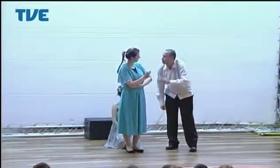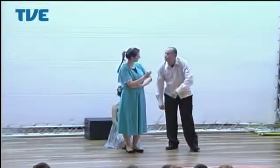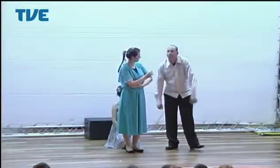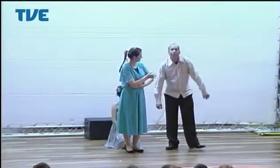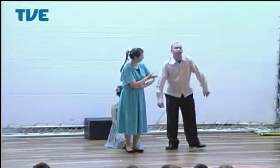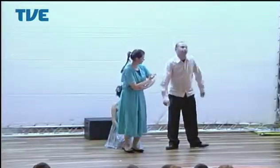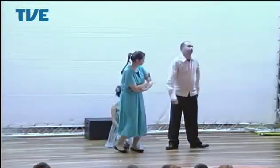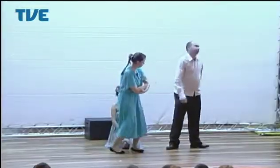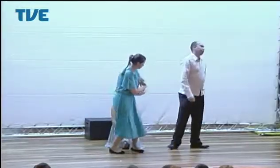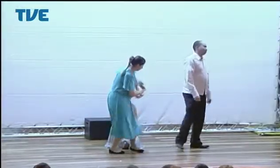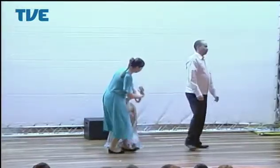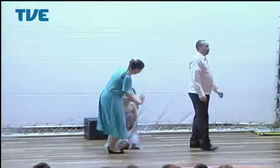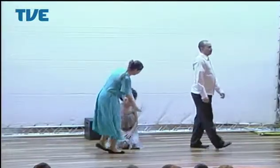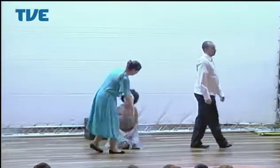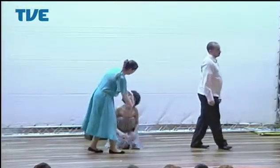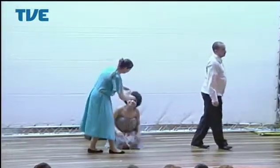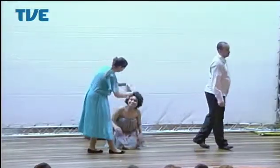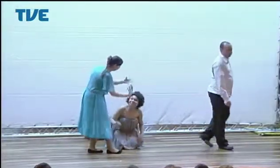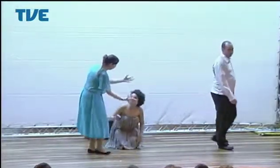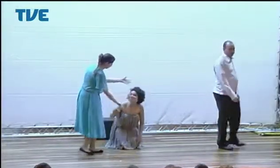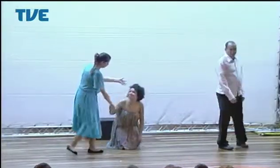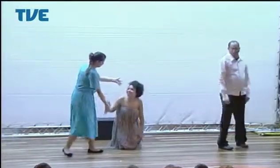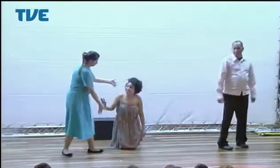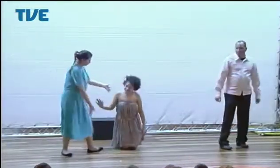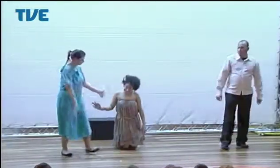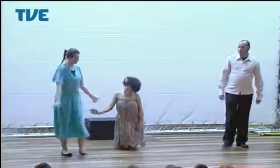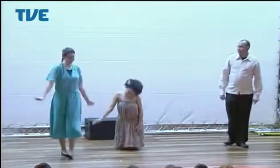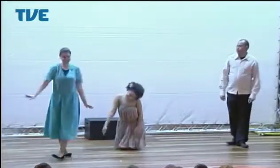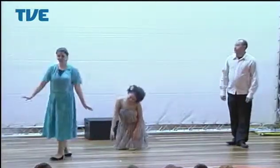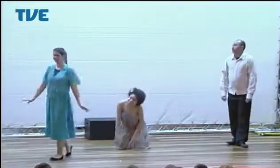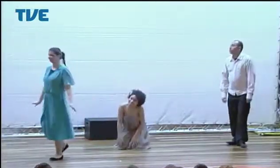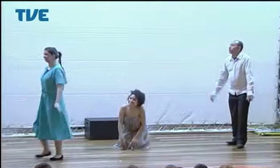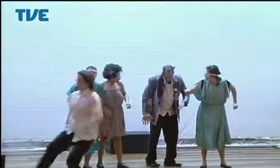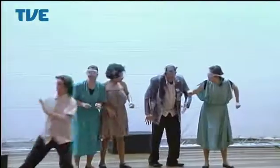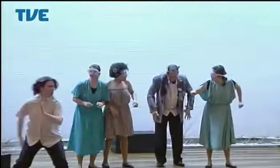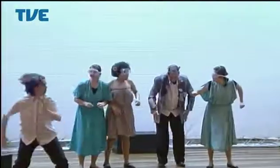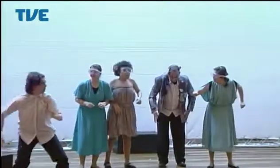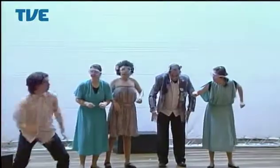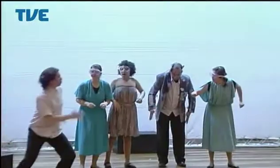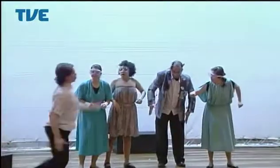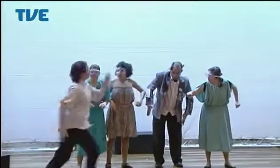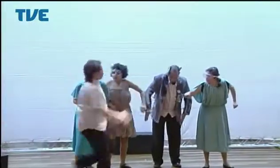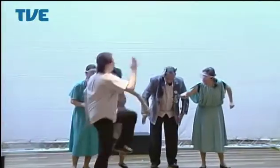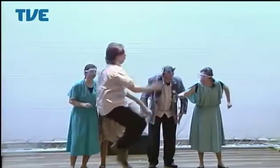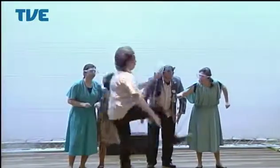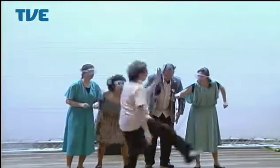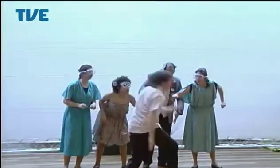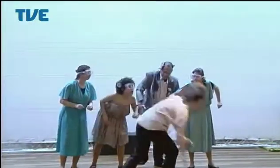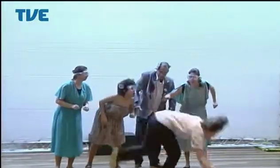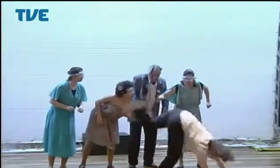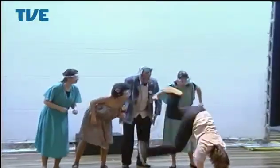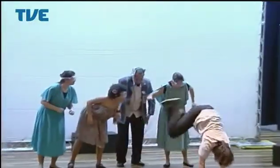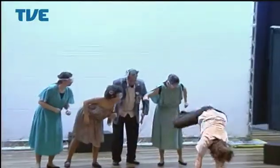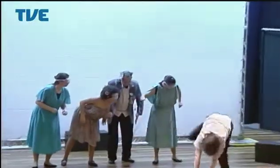da identidade das pessoas que nascem com essa deficiência. Um tema sério, mas que abriu espaço para